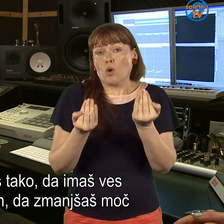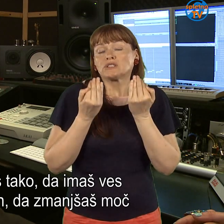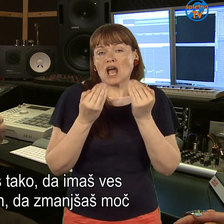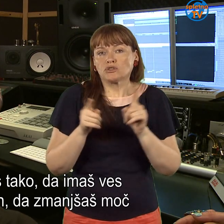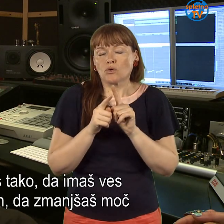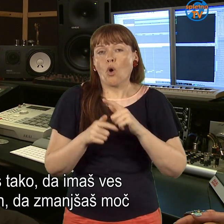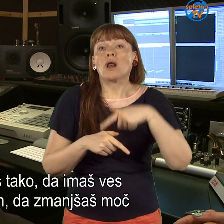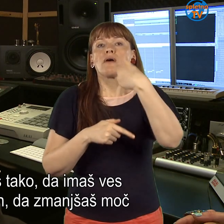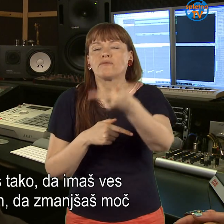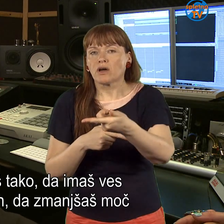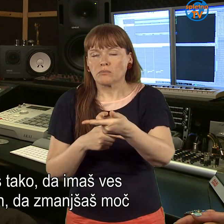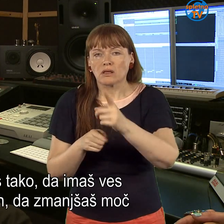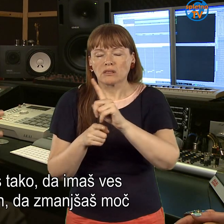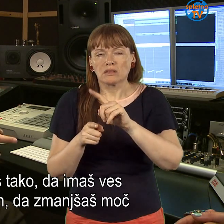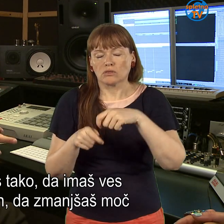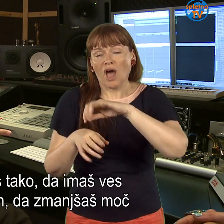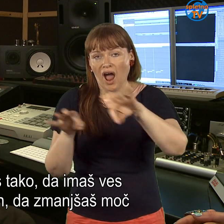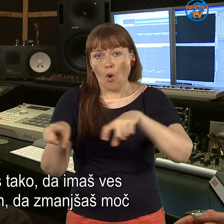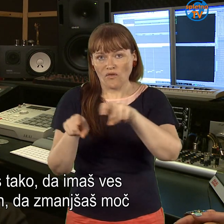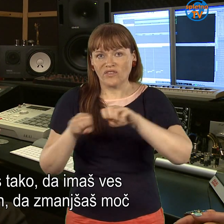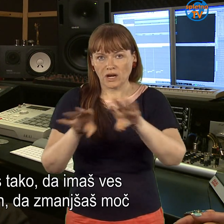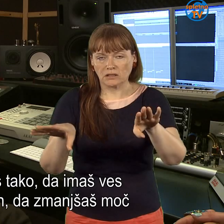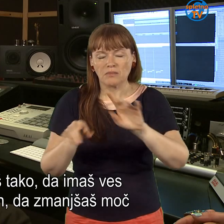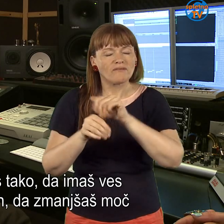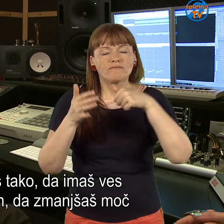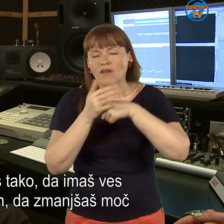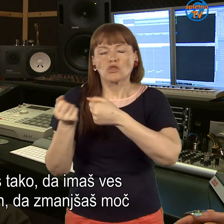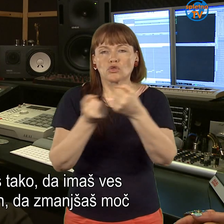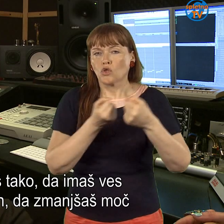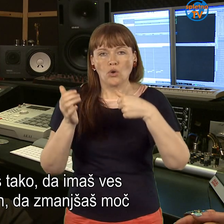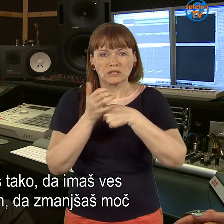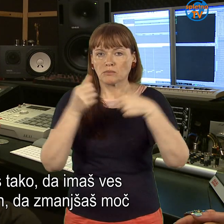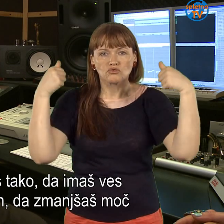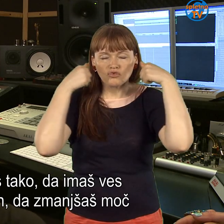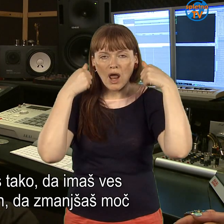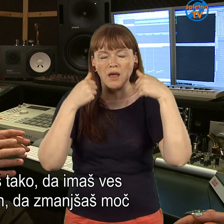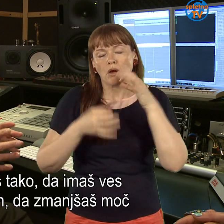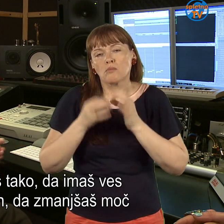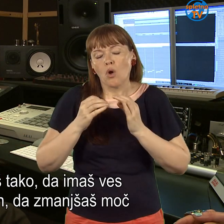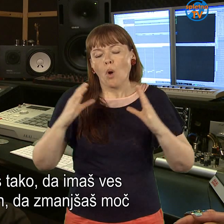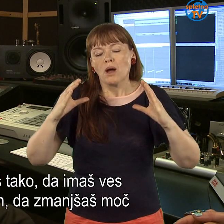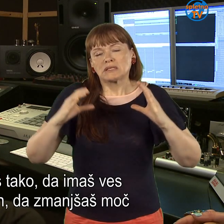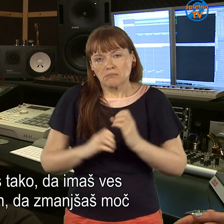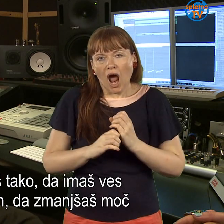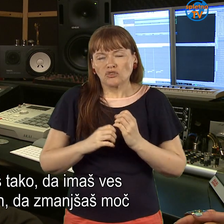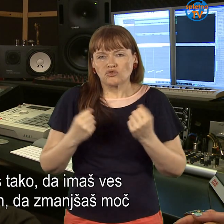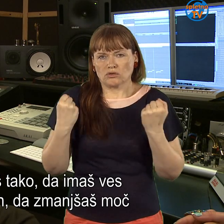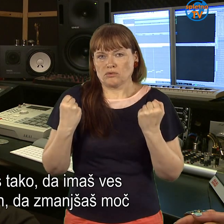greš vrteti, da imaš zmeri čepke v ušesih, zato da si pač probaš zmanjšati jakost, kolikor se